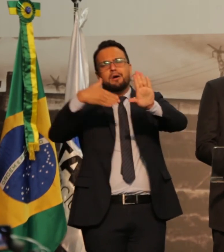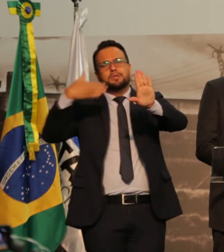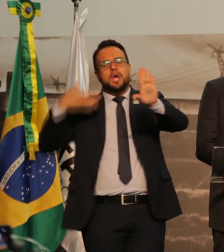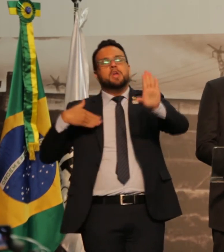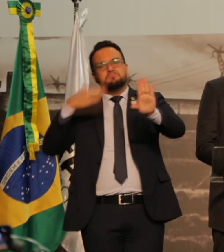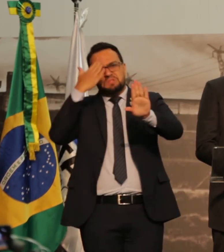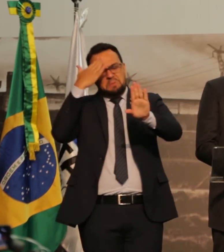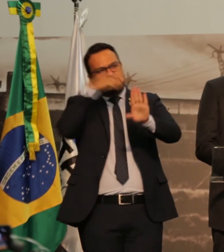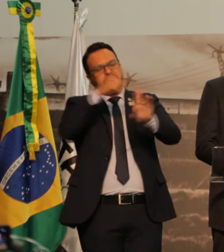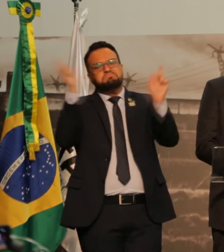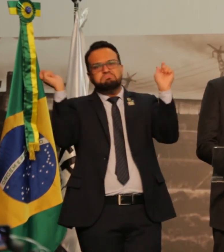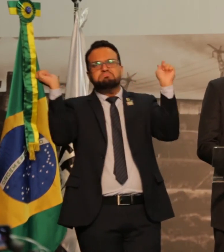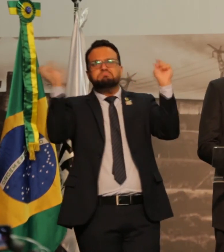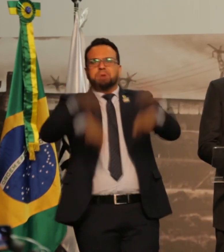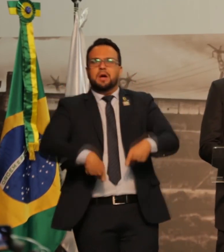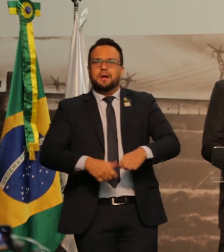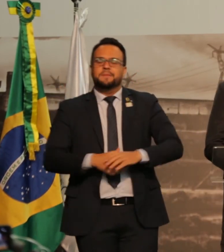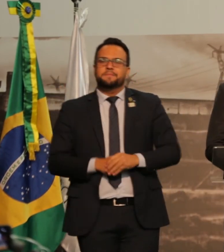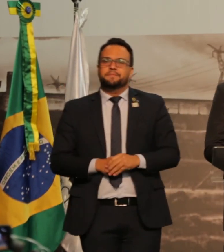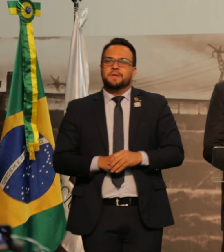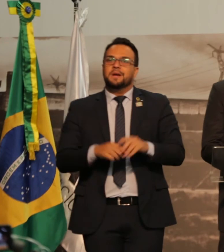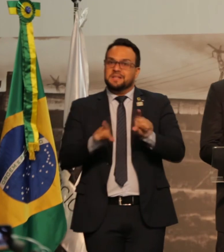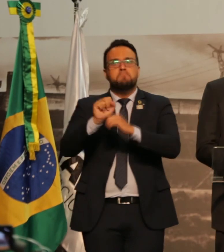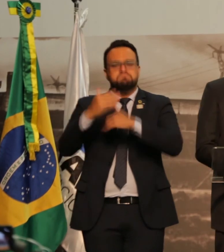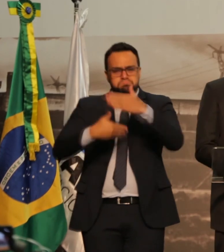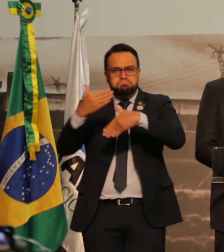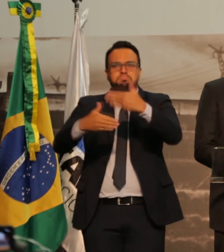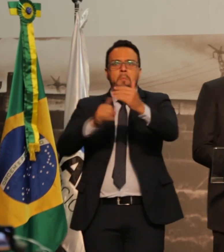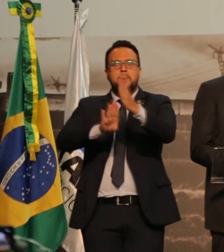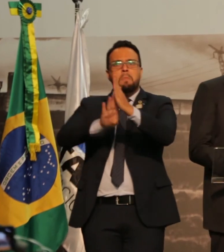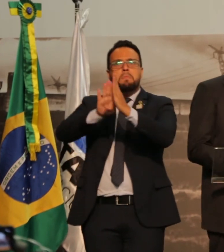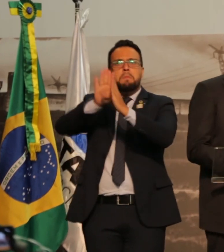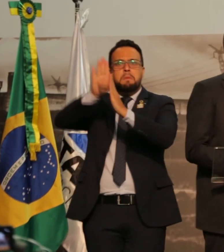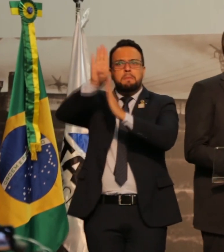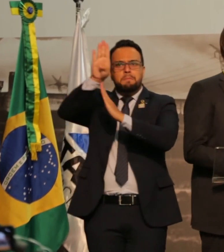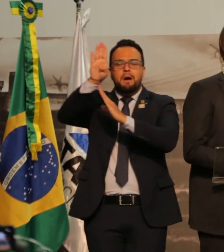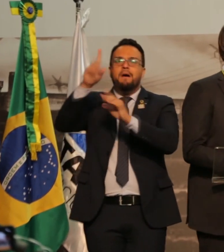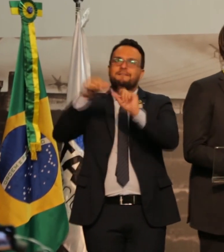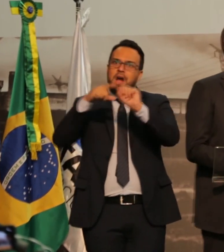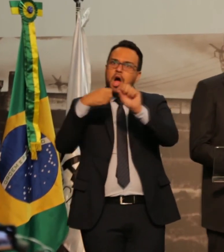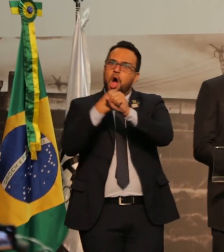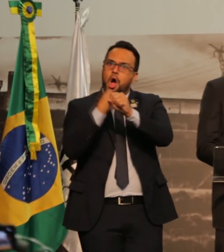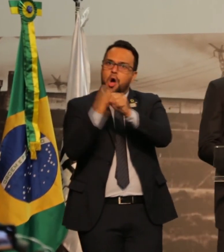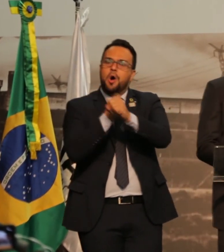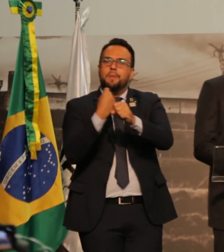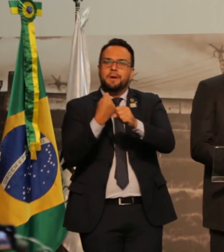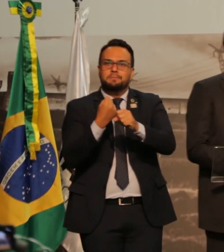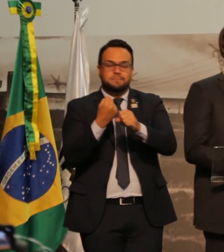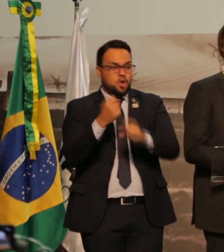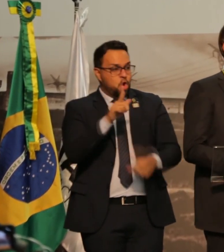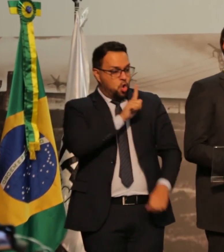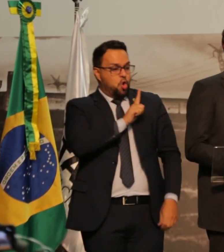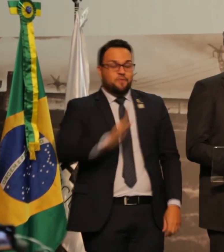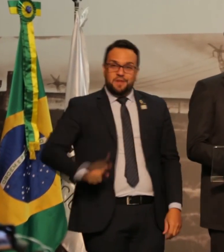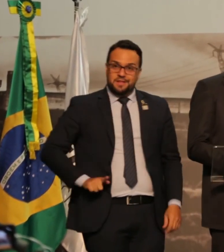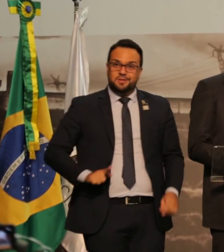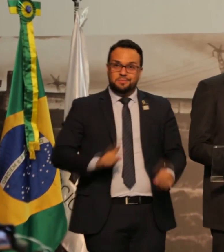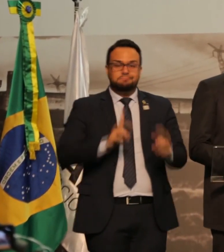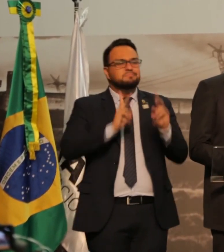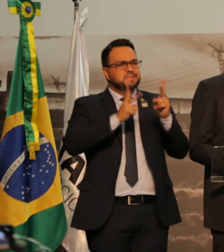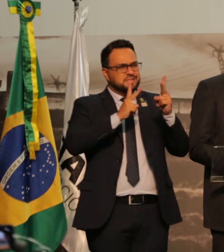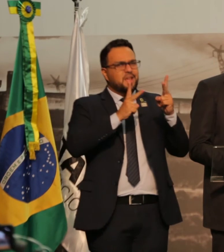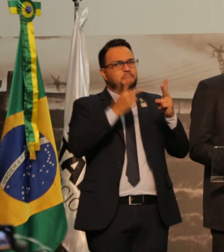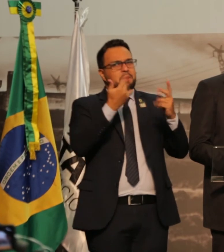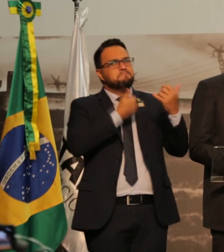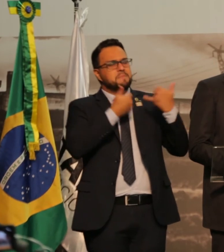potencial e onde ele poderia chegar. O governador, como sempre diz para mim,